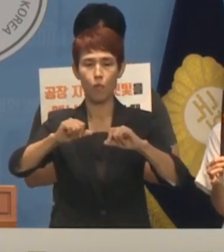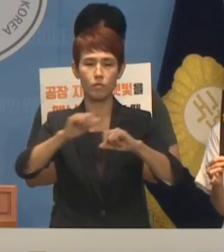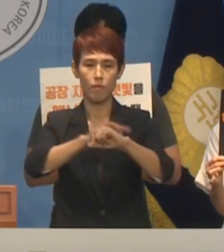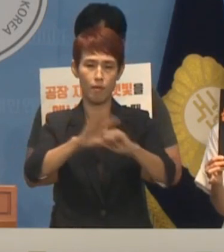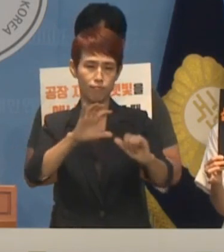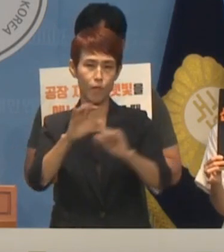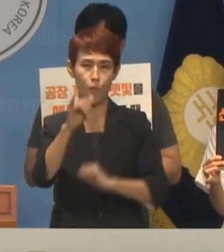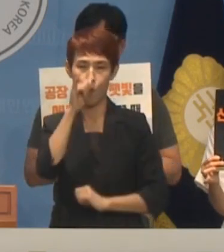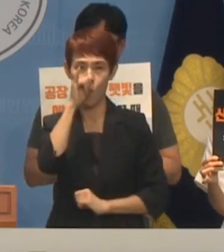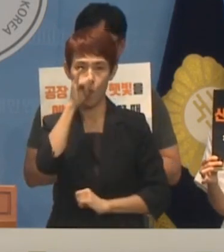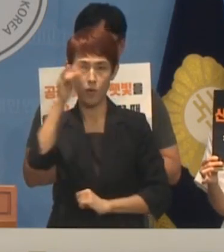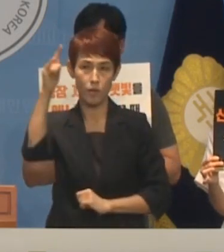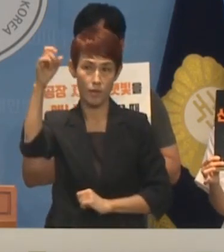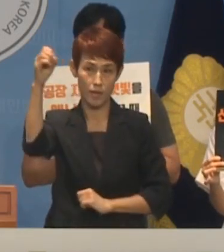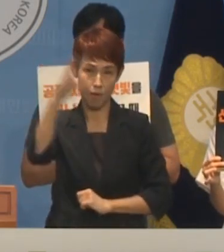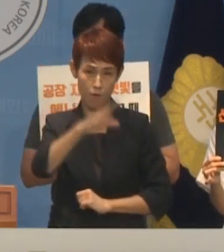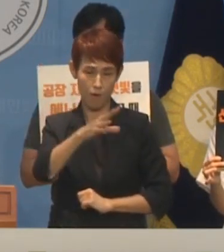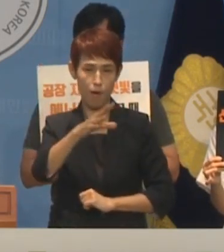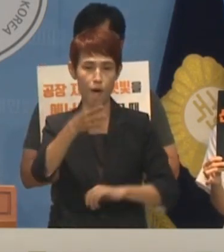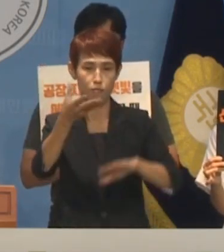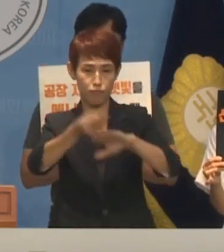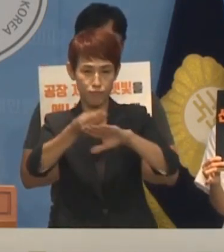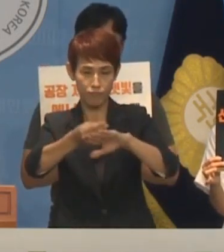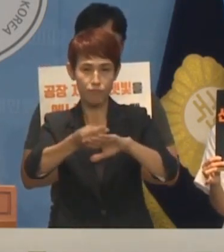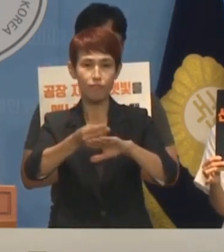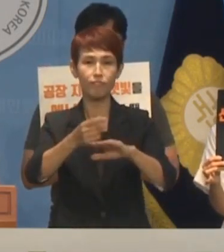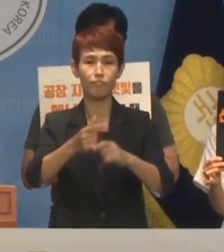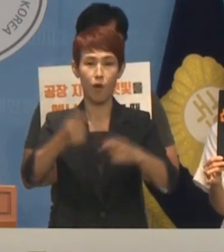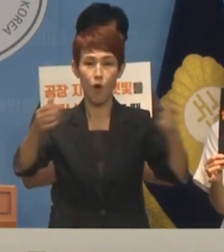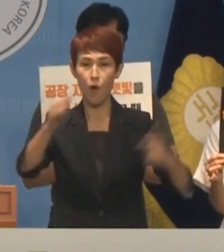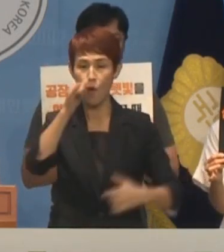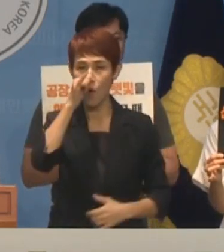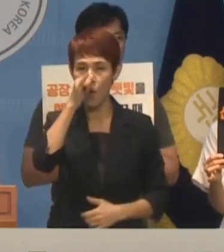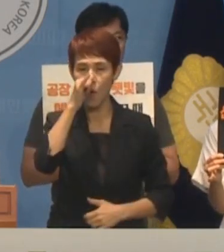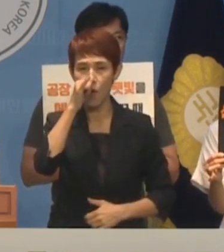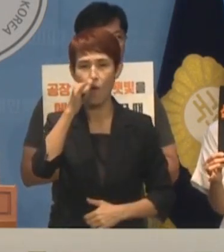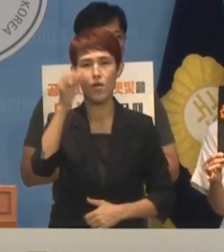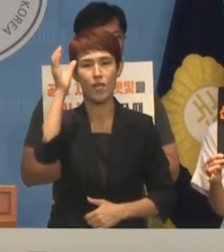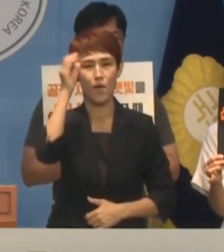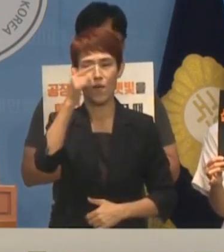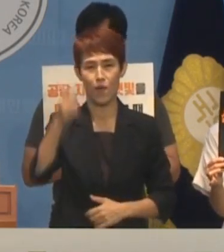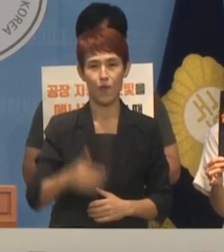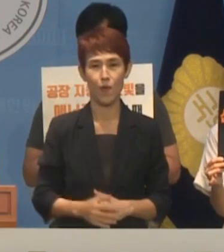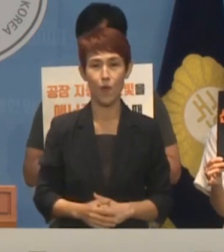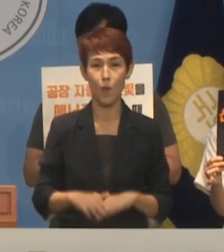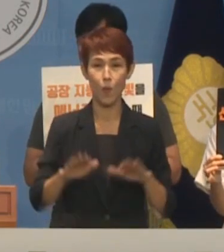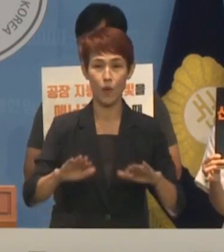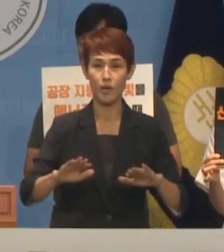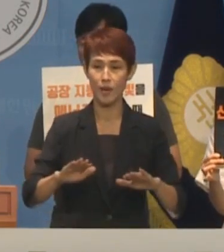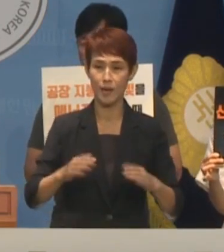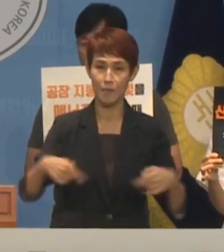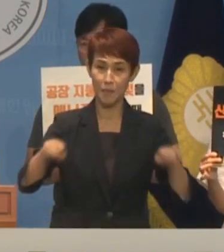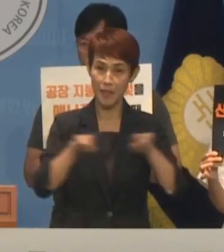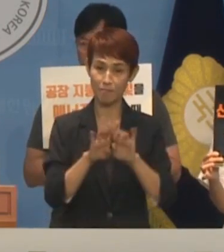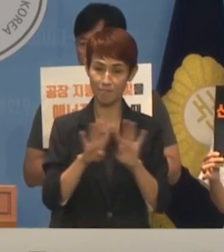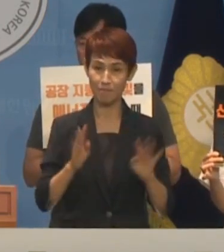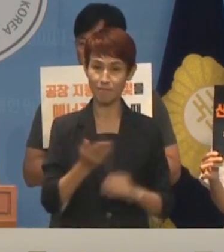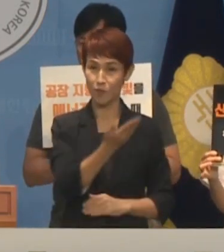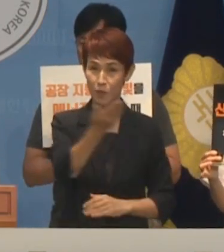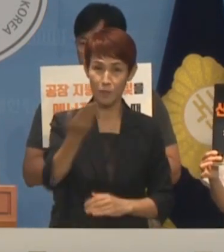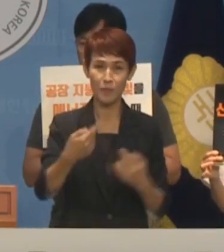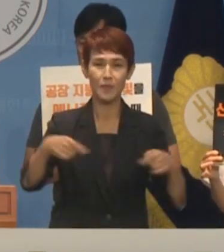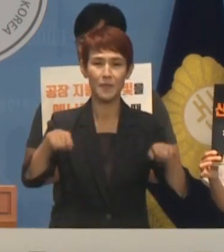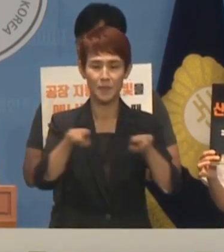지체를 해소하는 데 크게 기여할 수 있으리라 기대합니다. 오늘 함께해 주신 여러분과 함께 앞으로 우리나라가 지속가능한